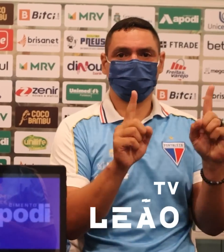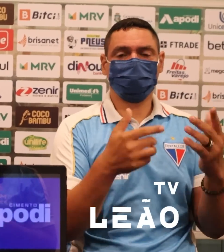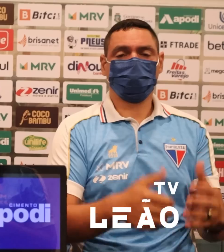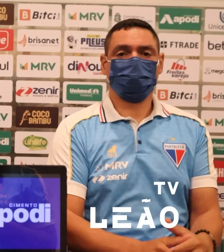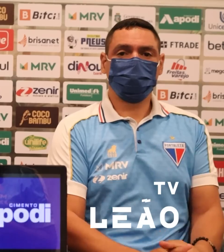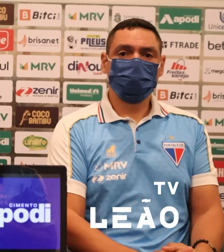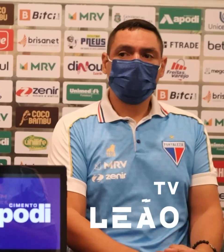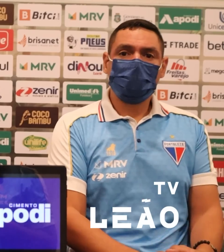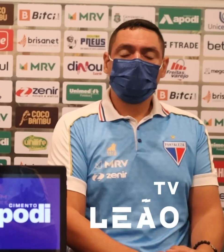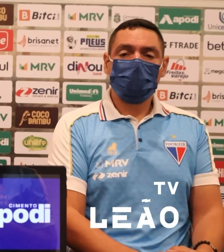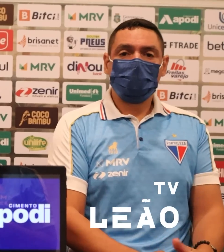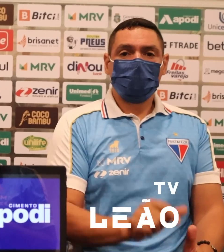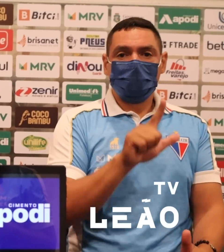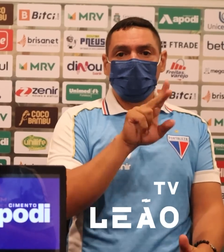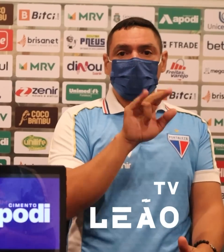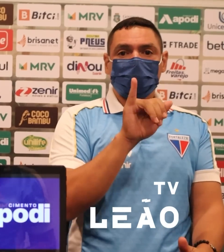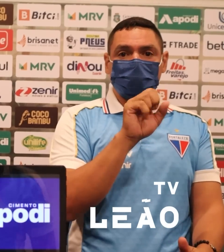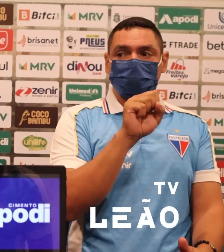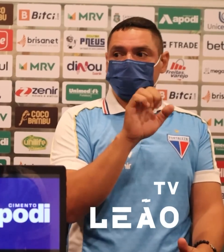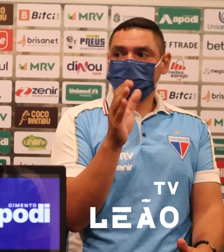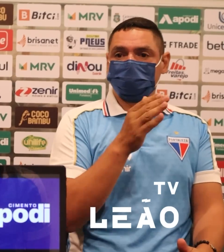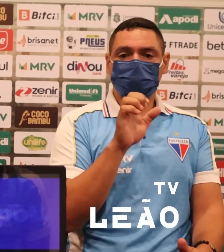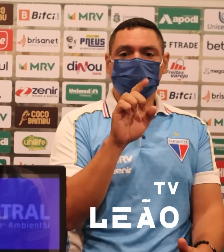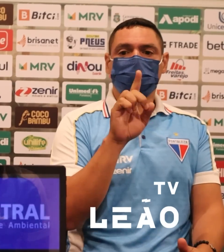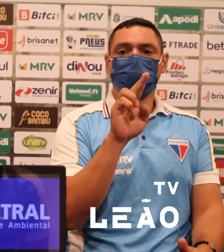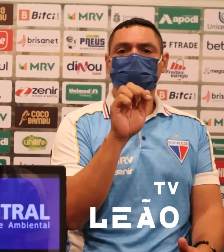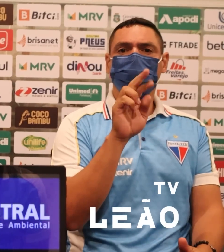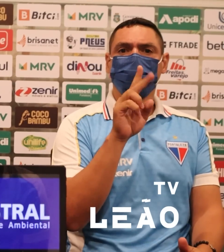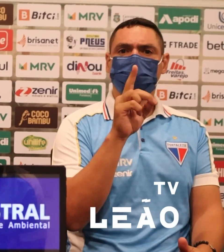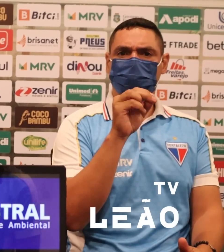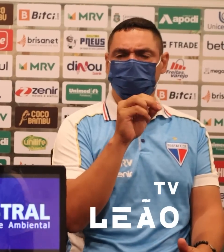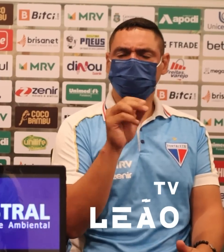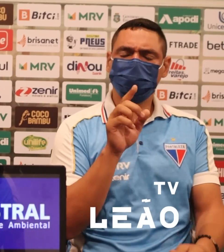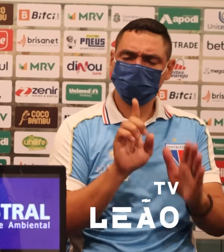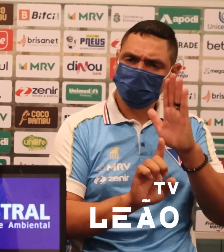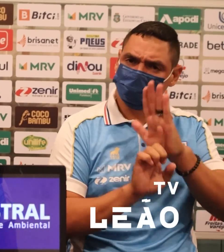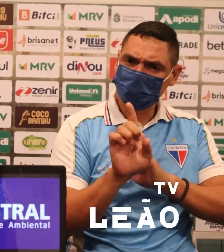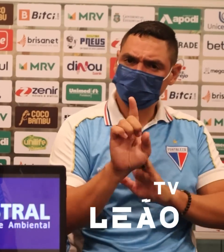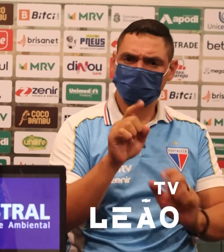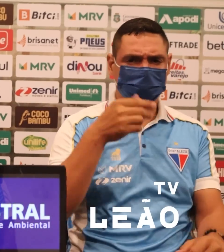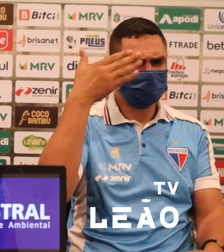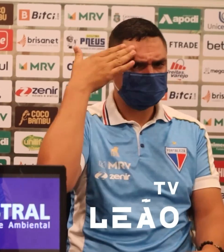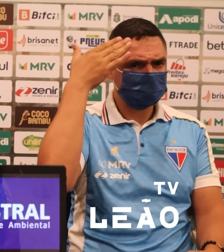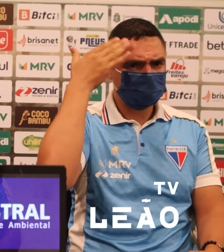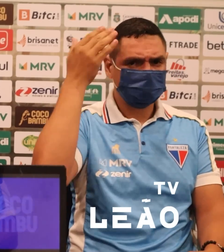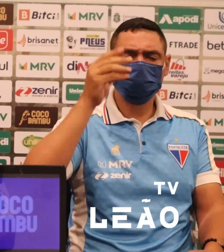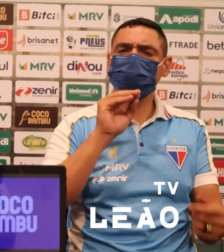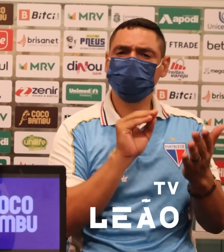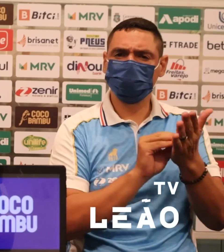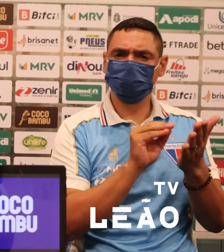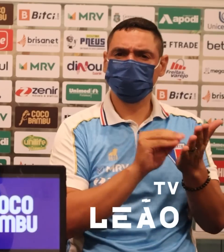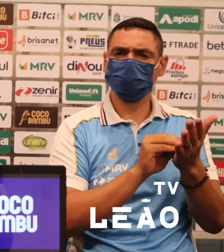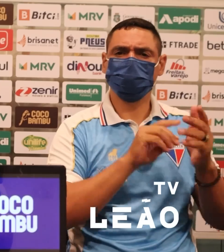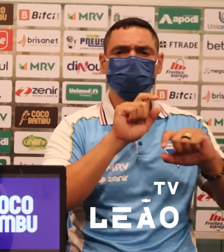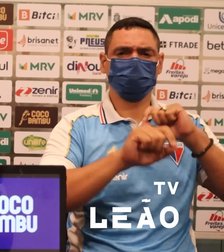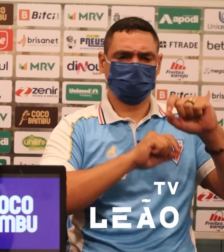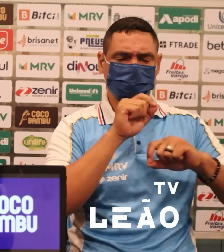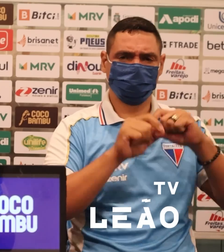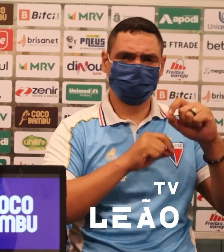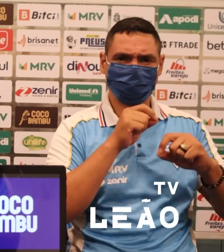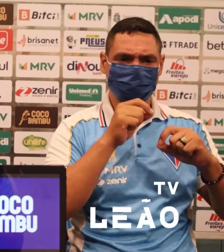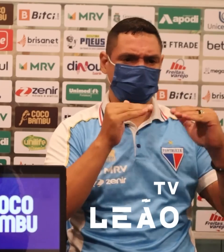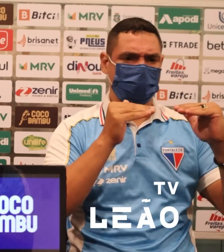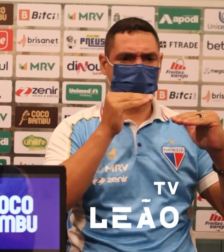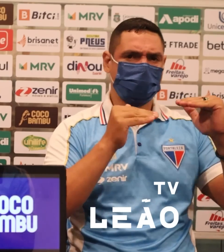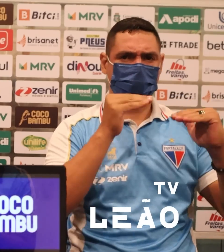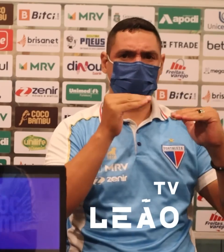Paulo. Luiz Eduardo, da Rádio Verdes Mares, pergunta: Vovoda, faltou ao Fortaleza cadenciar mais o jogo nos minutos